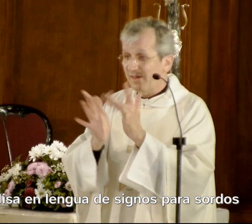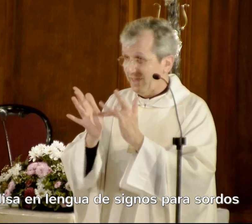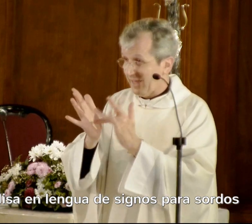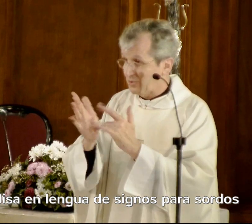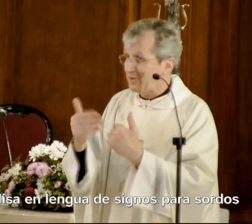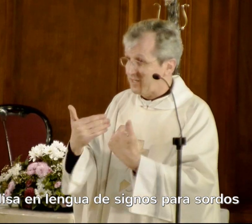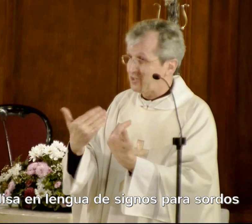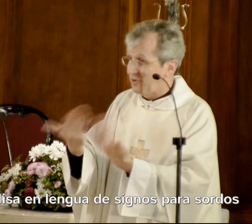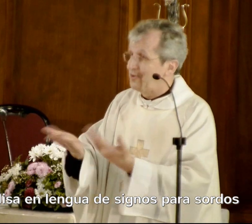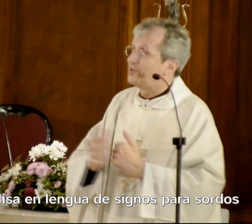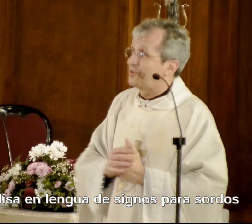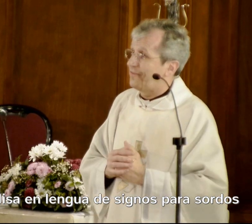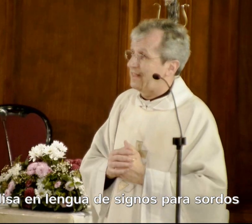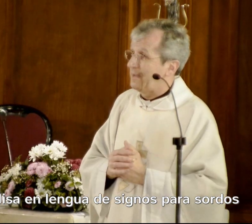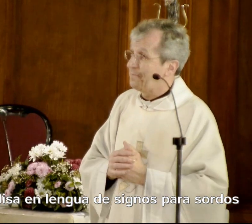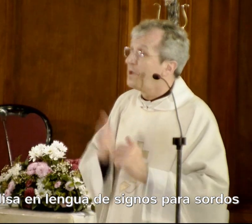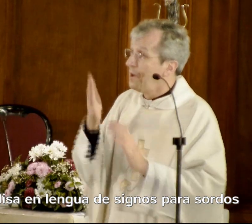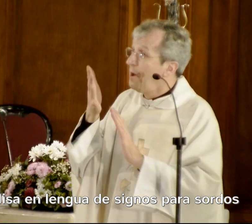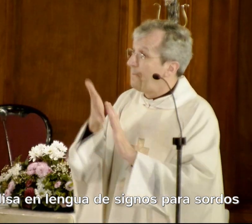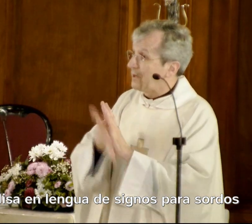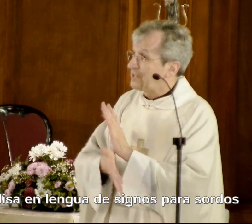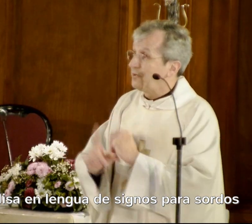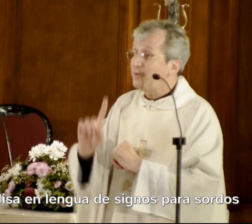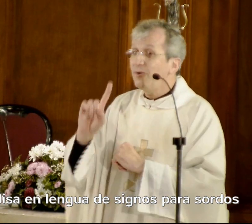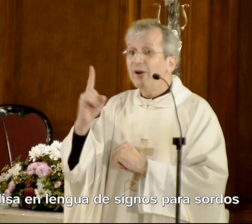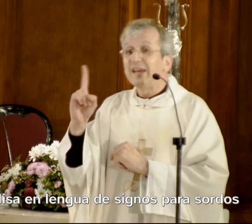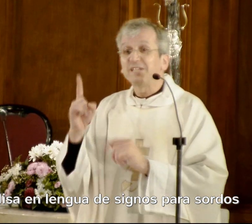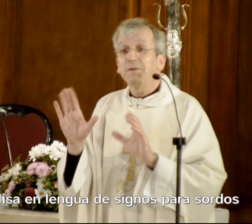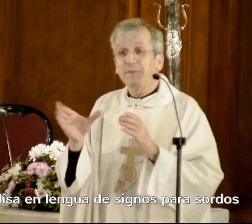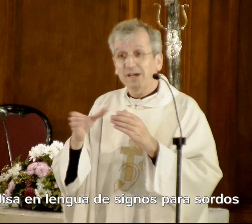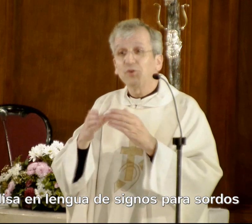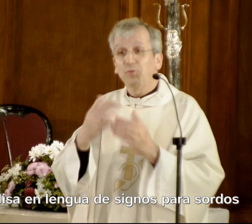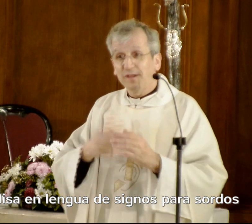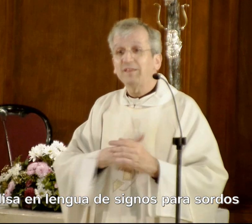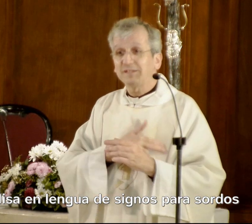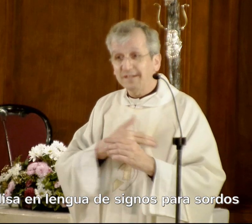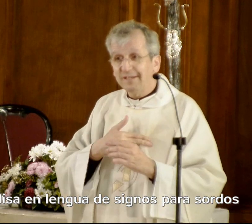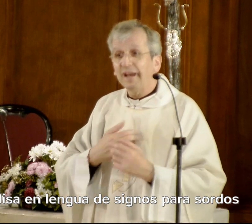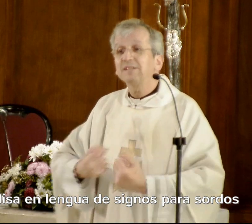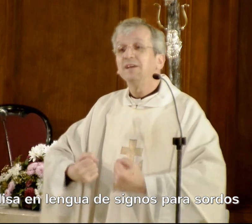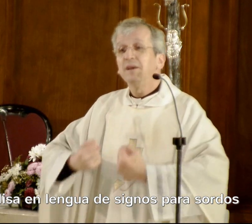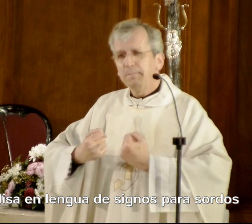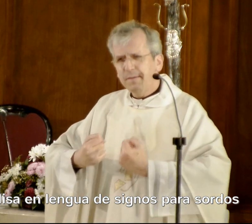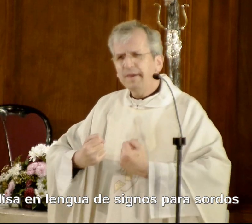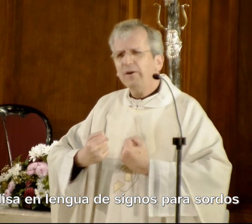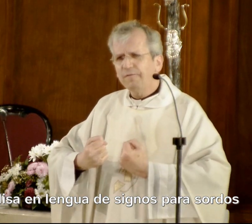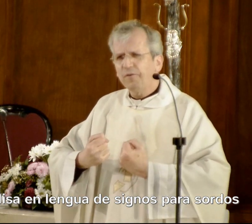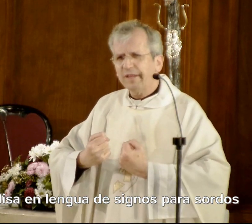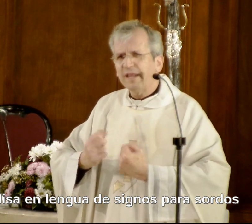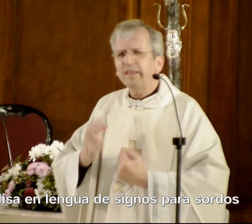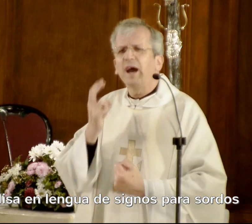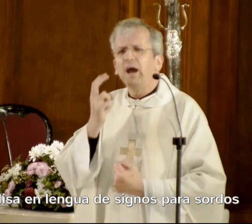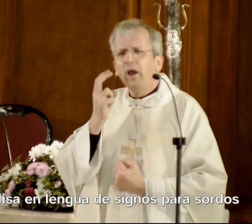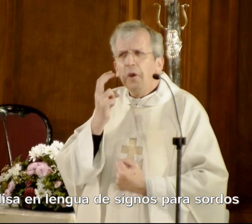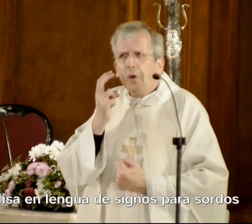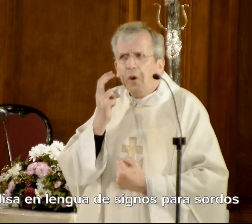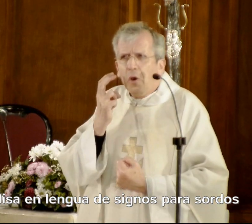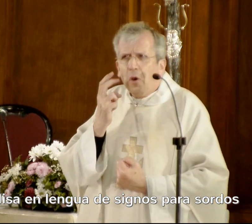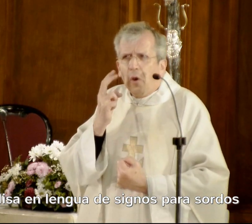que Jesucristo nos ofrece. Por ese motivo, las primeras comunidades cristianas vivían con fortaleza,